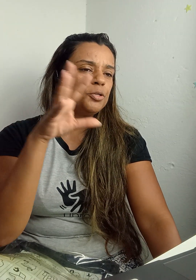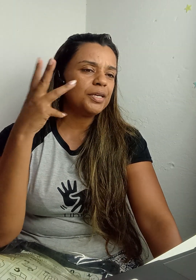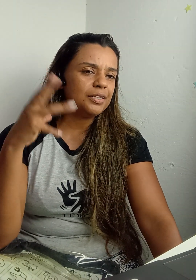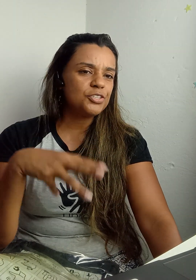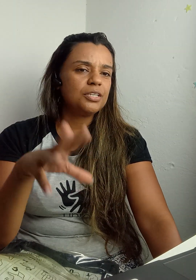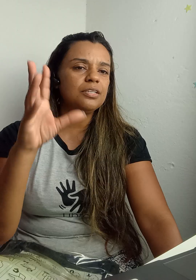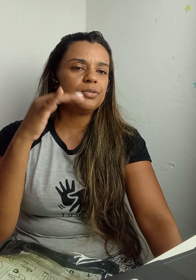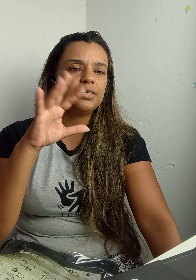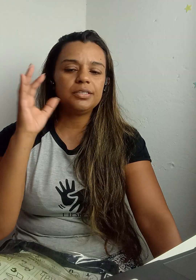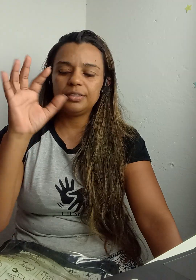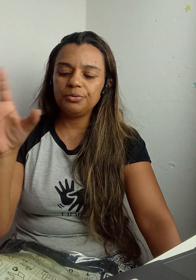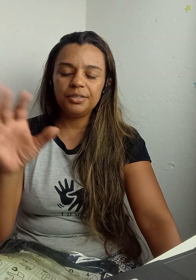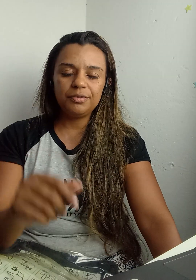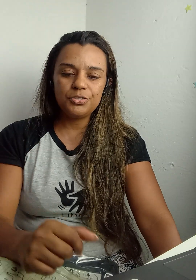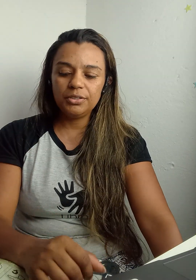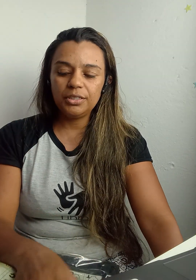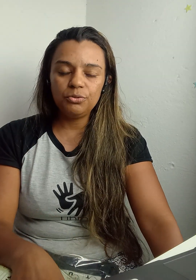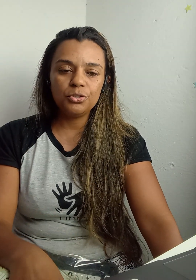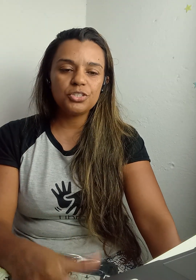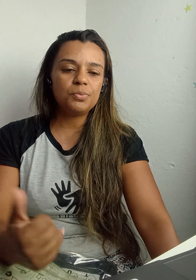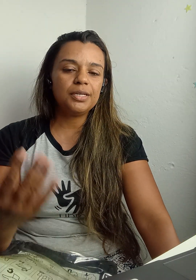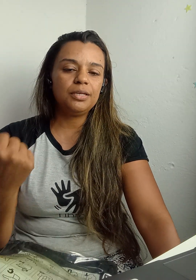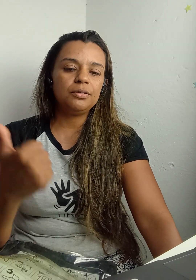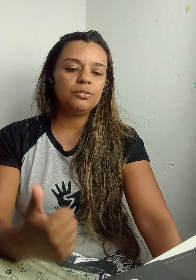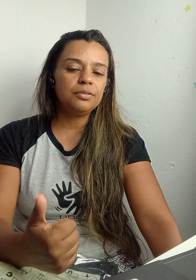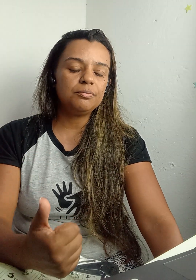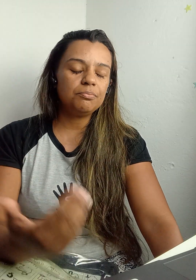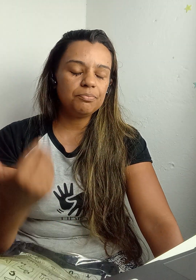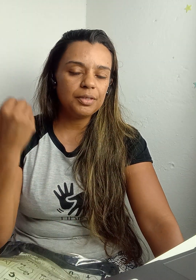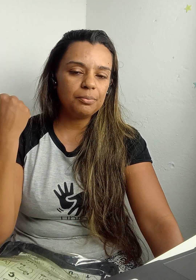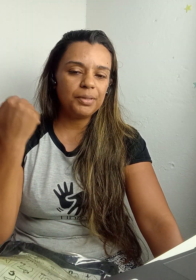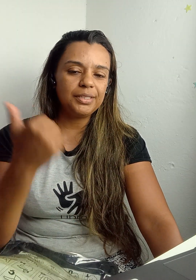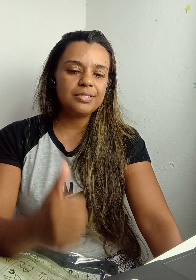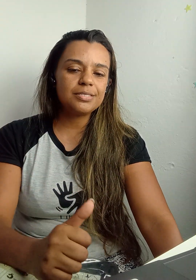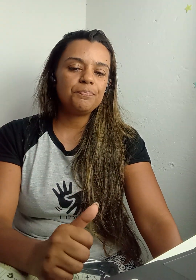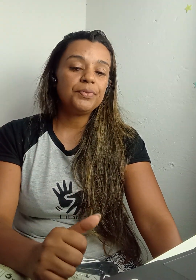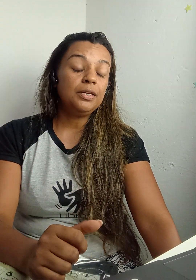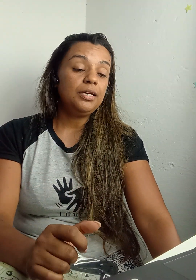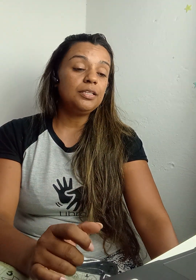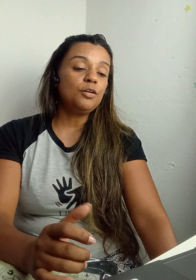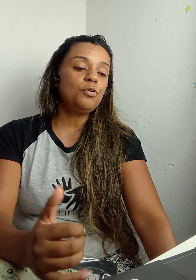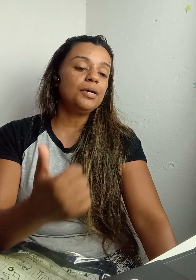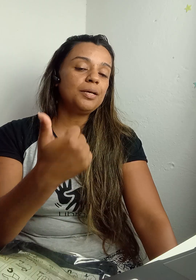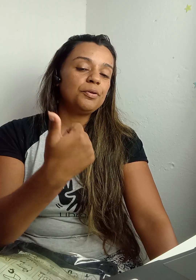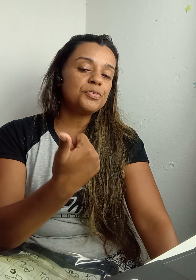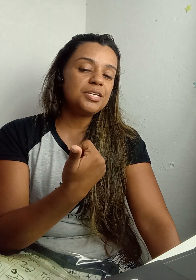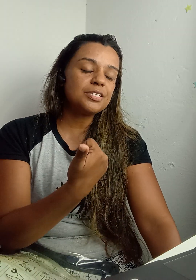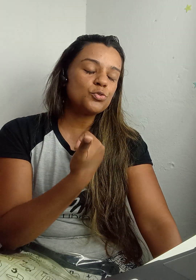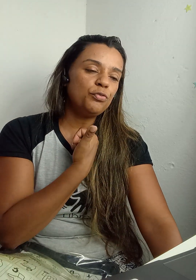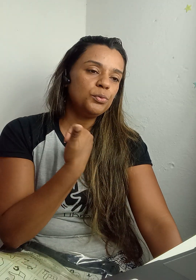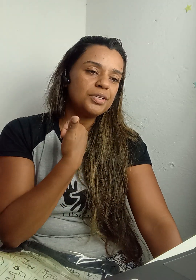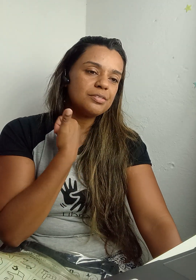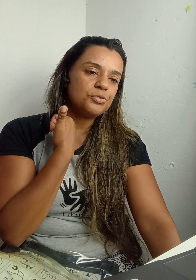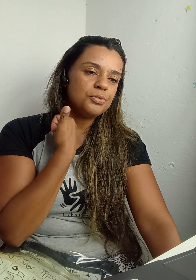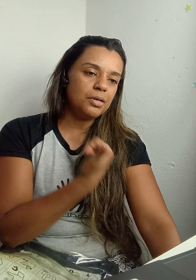Para quem tá chegando agora, tá tudo gravadinho aqui, o que eu já expliquei para trás. Então, eu vou mandar para vocês as configurações de